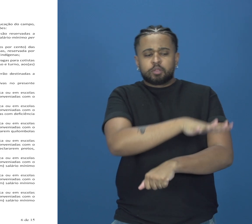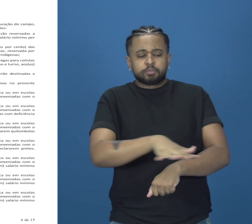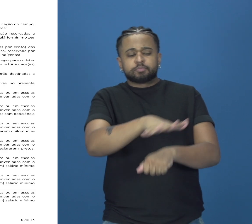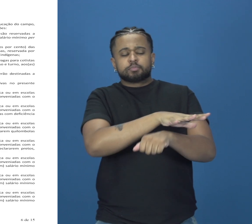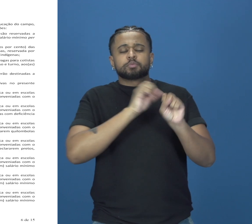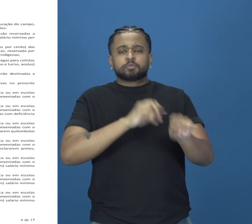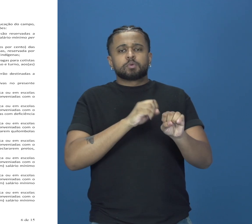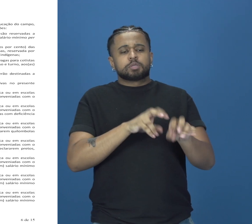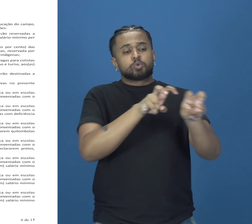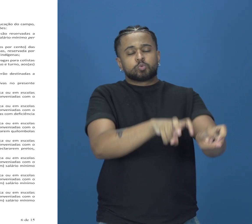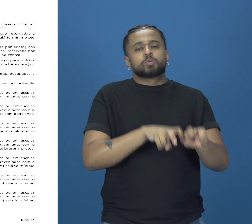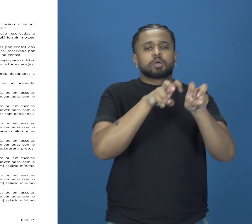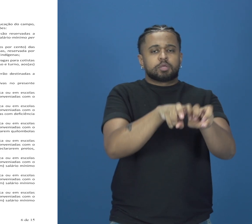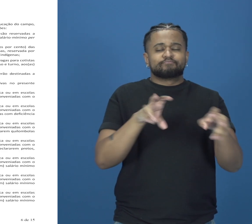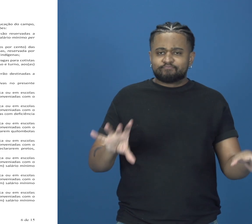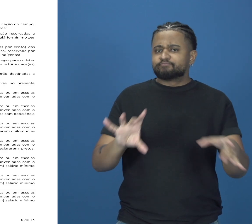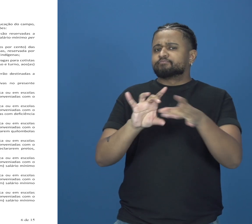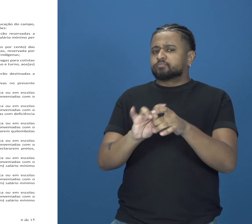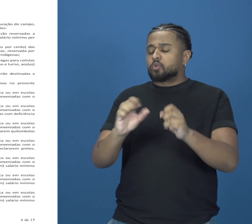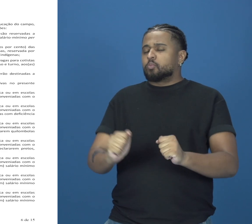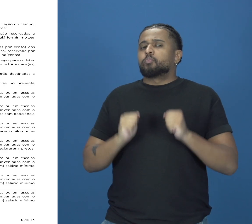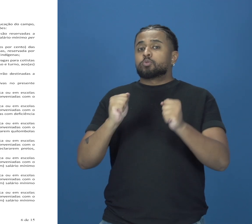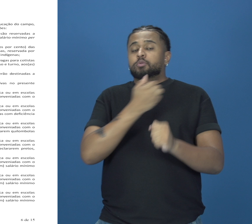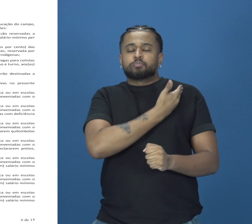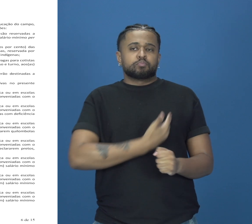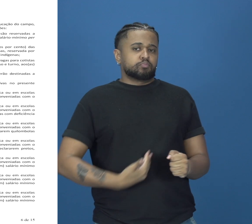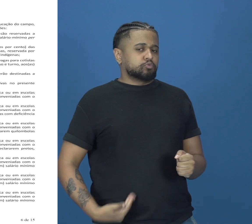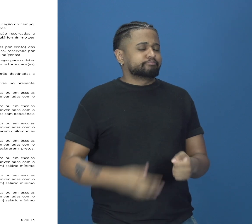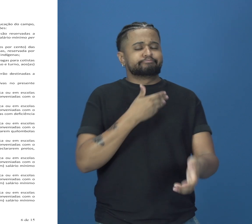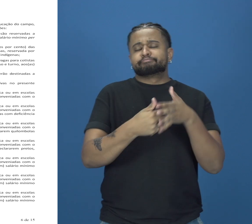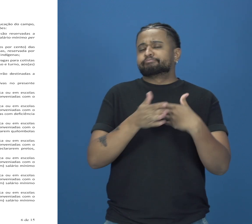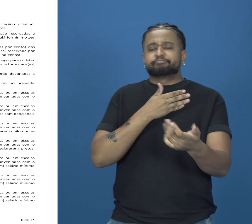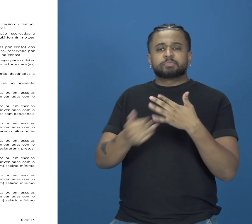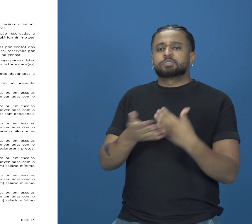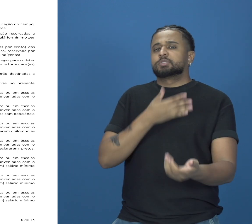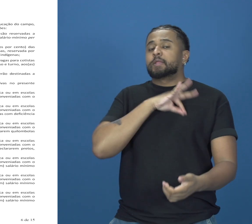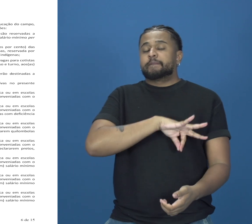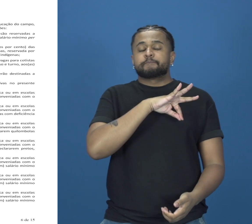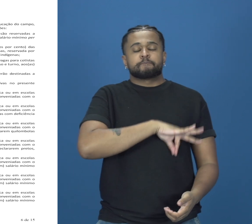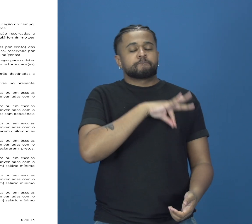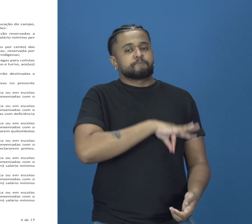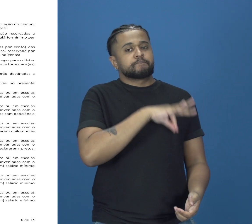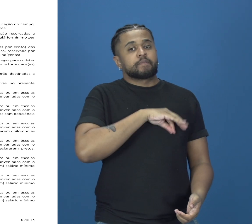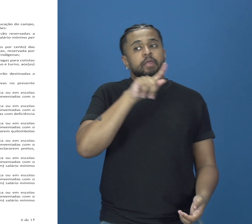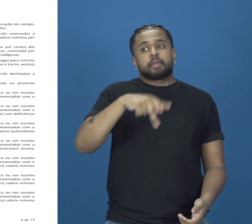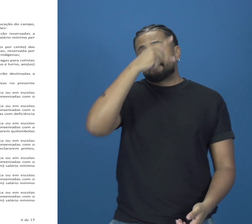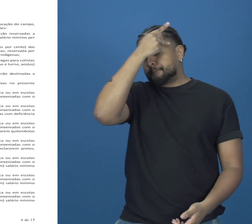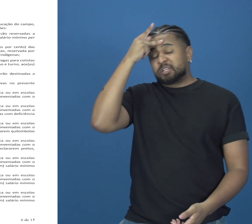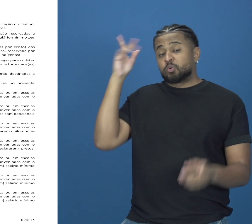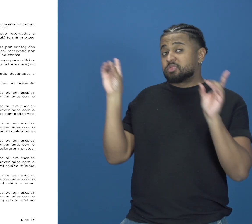da educação do campo, conveniadas com o poder público, independentemente de renda, que sejam pessoas